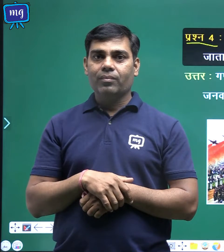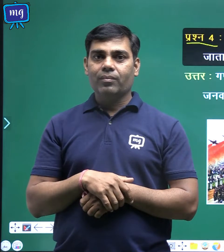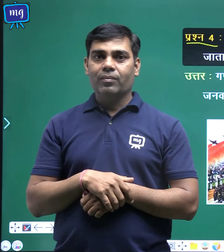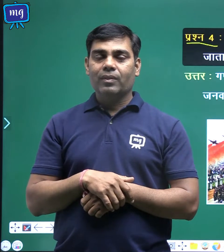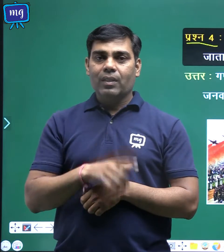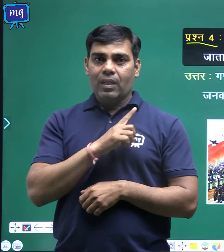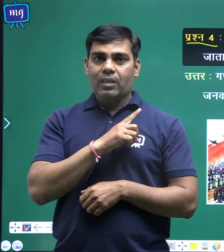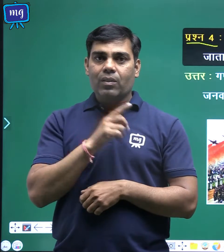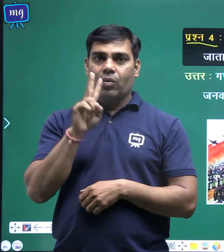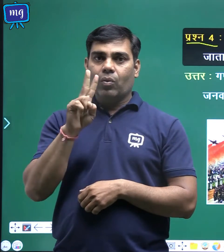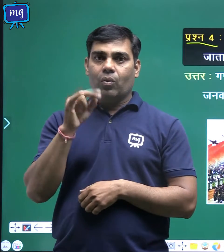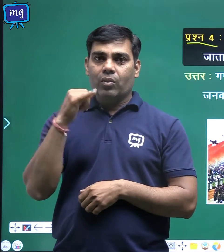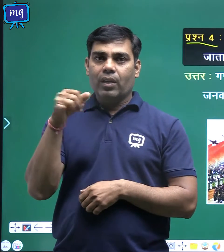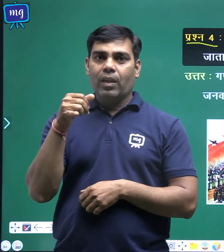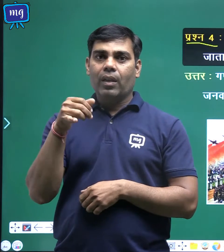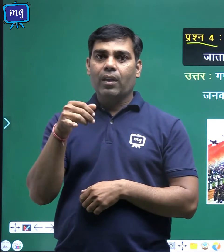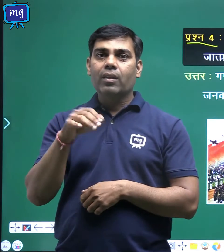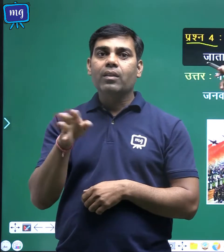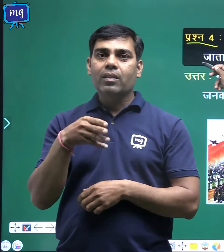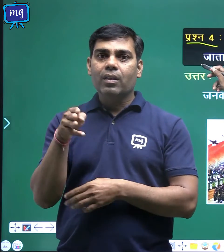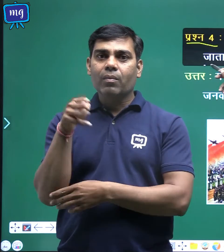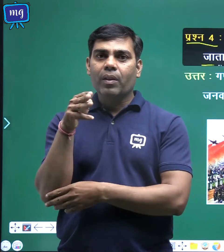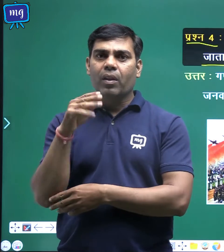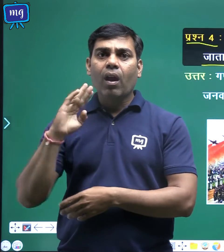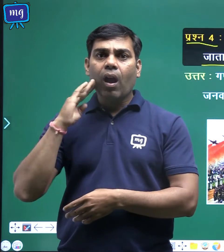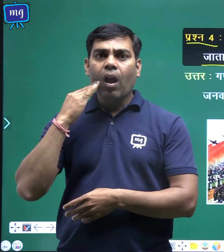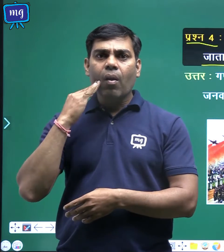गणतंत्र दिवस कब मनाया जाता है?